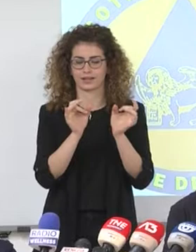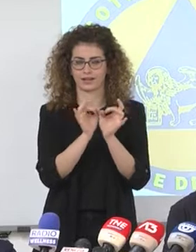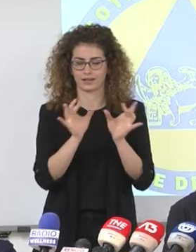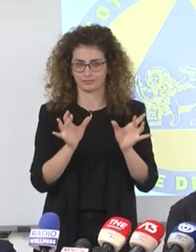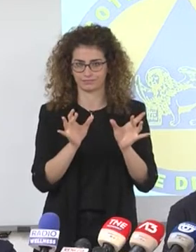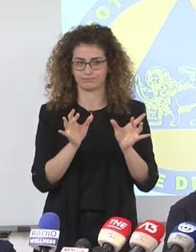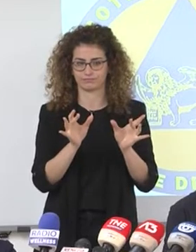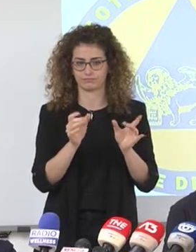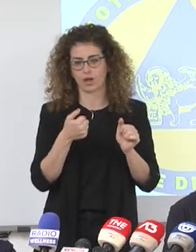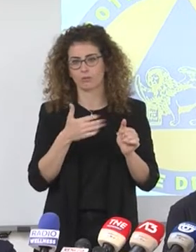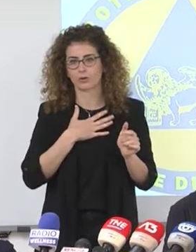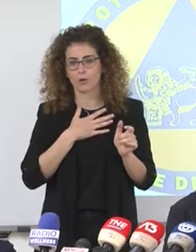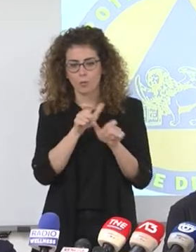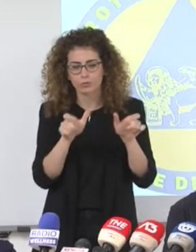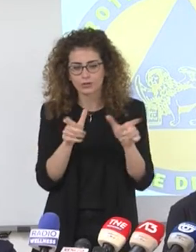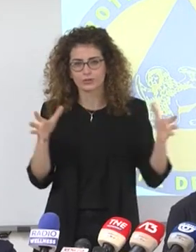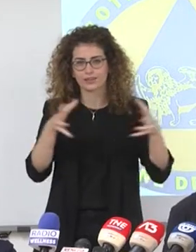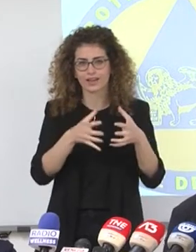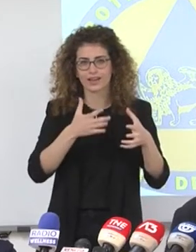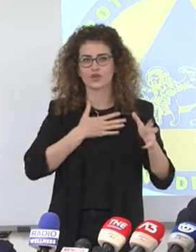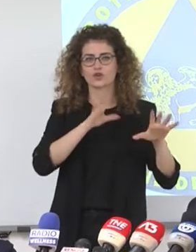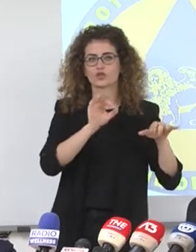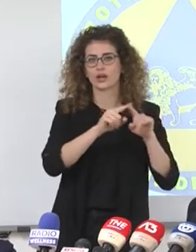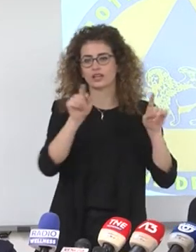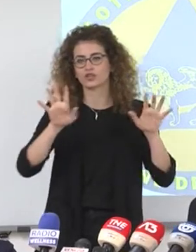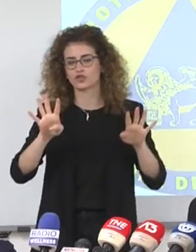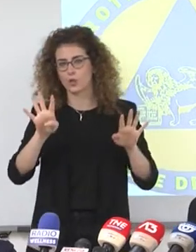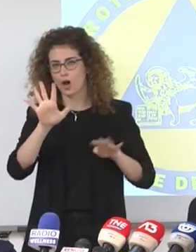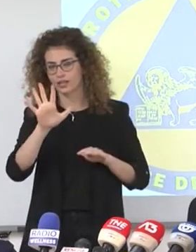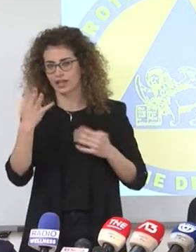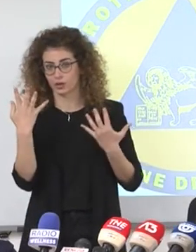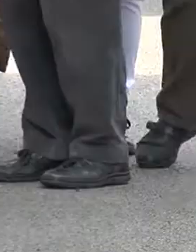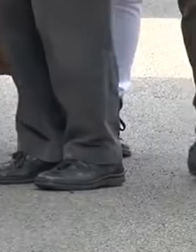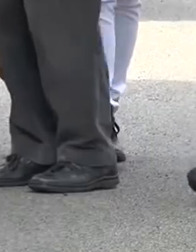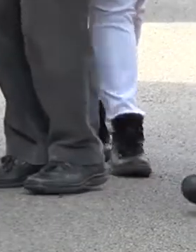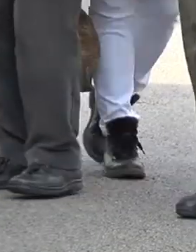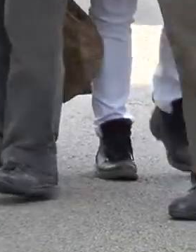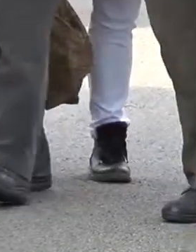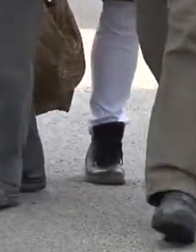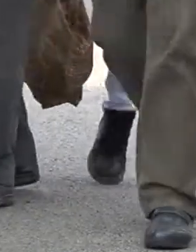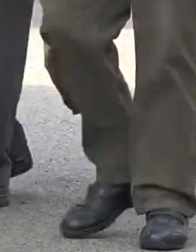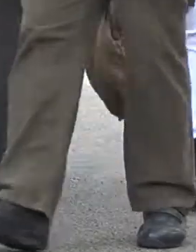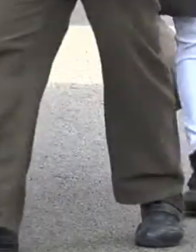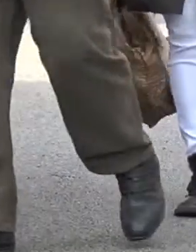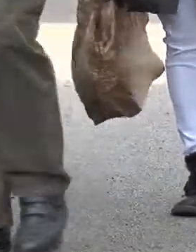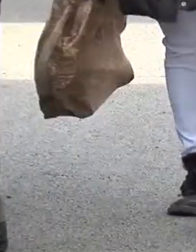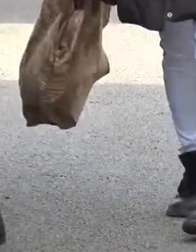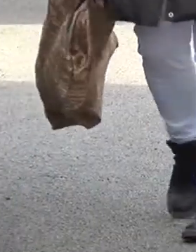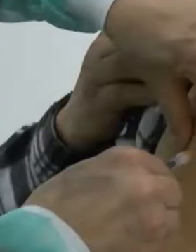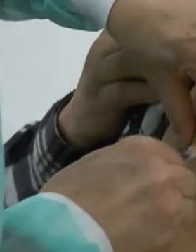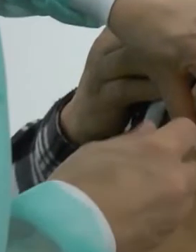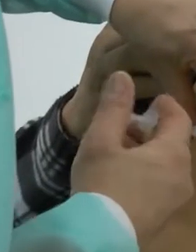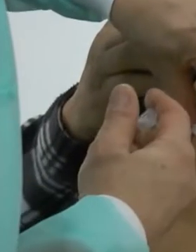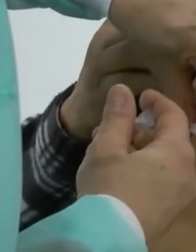degli 50-59. Cioè tutti hanno la possibilità di prenotarsi. Zaia lancia un appello anche ai